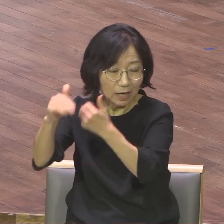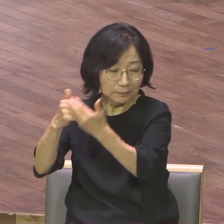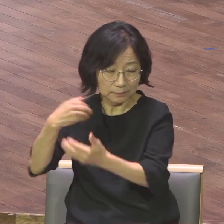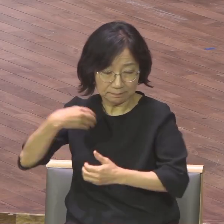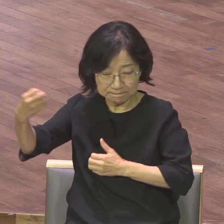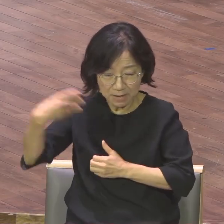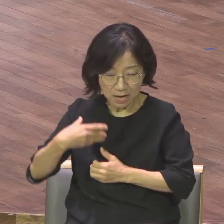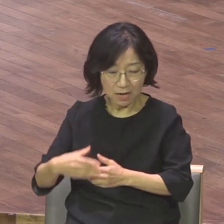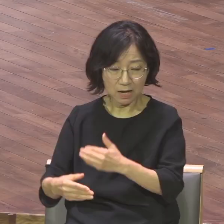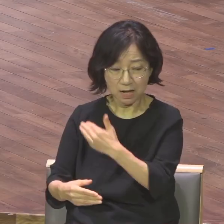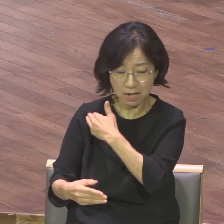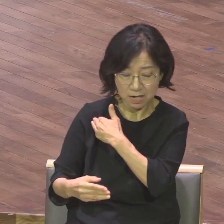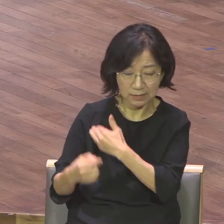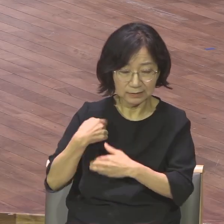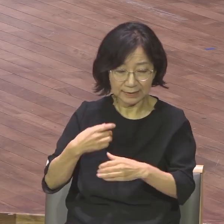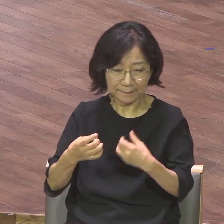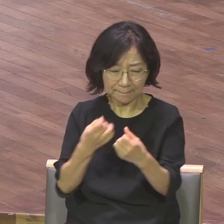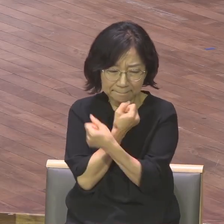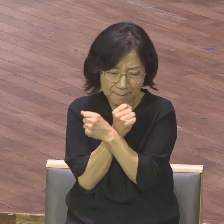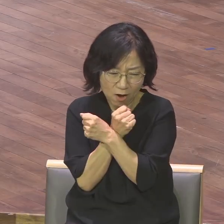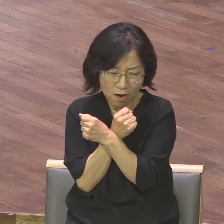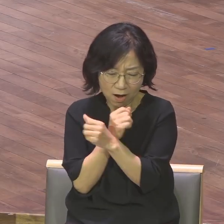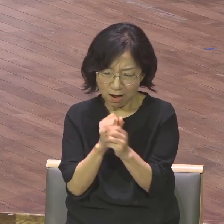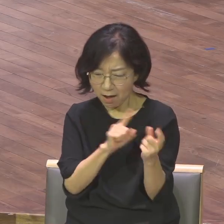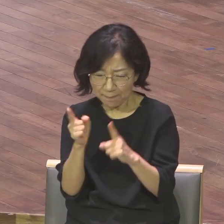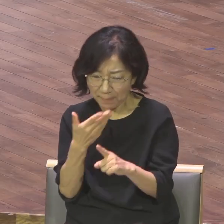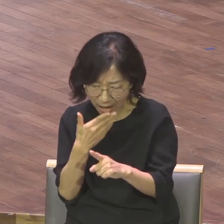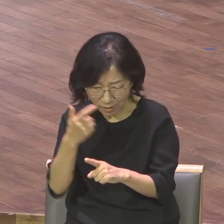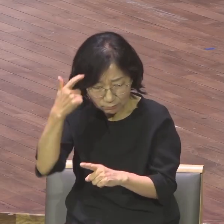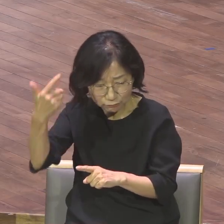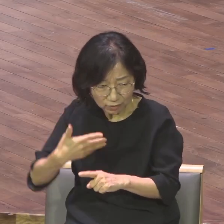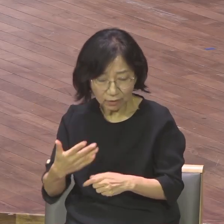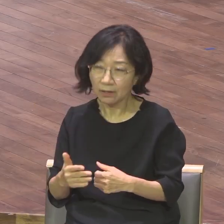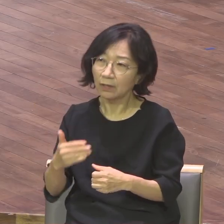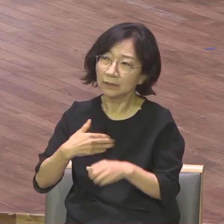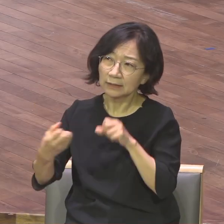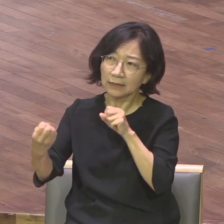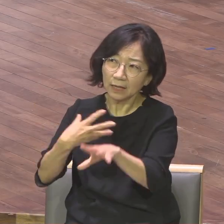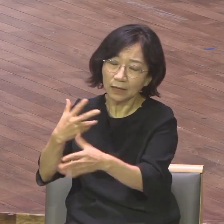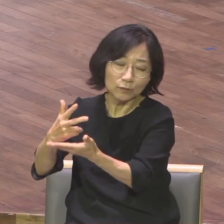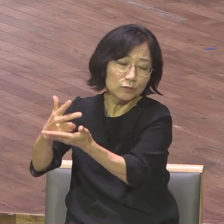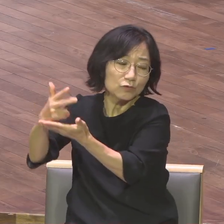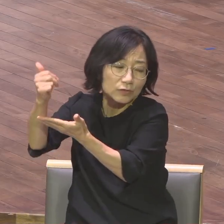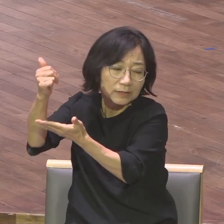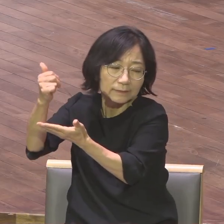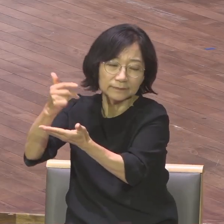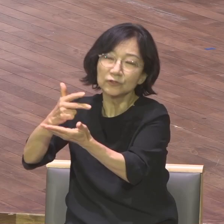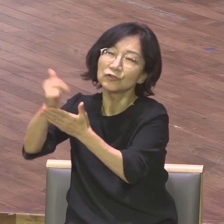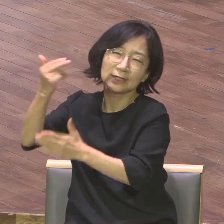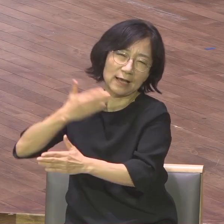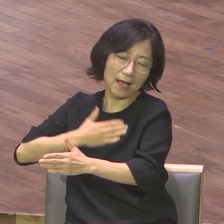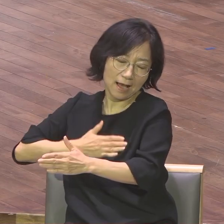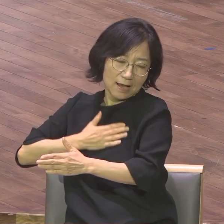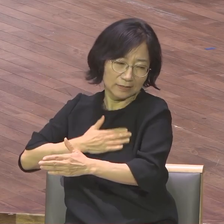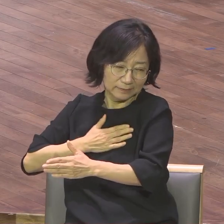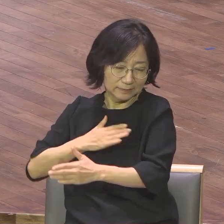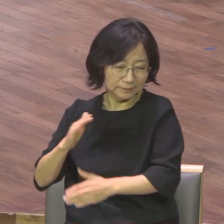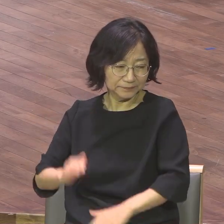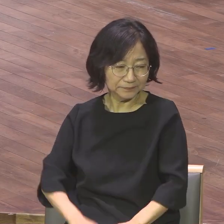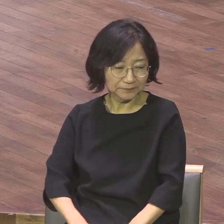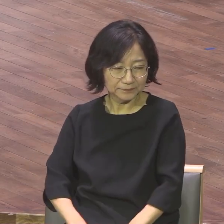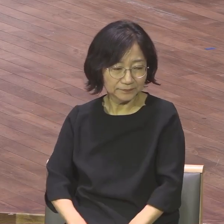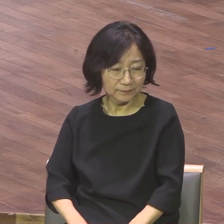이르시되 인자야 이 뼈들이 능히 살 수 있겠느냐 하시기로 내가 대답하되 주 여호와여